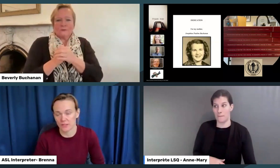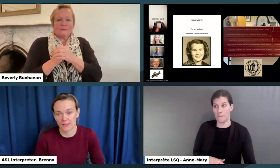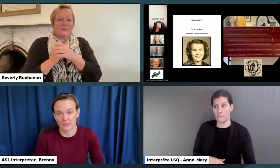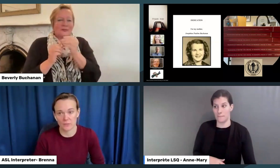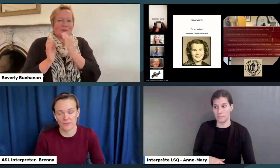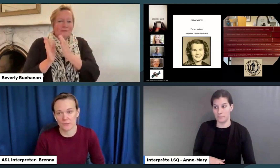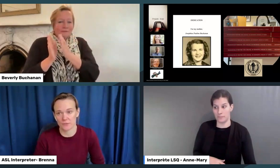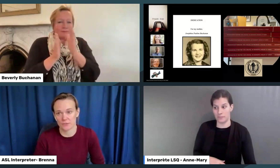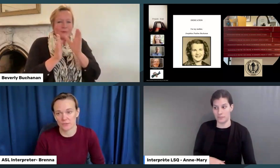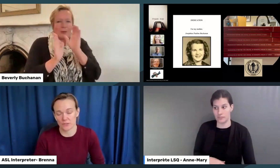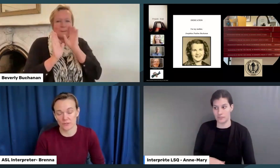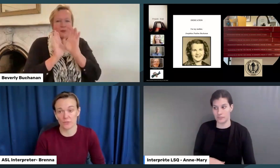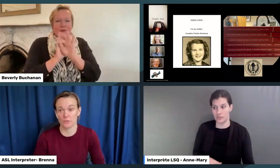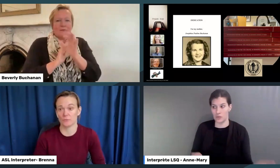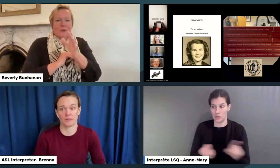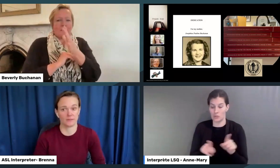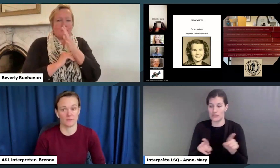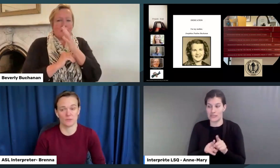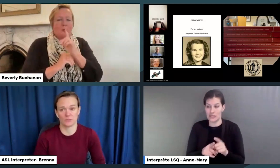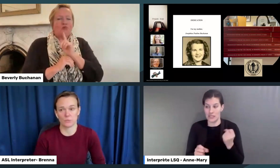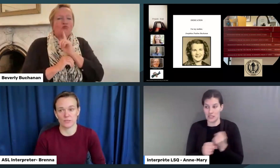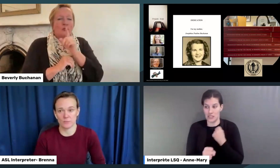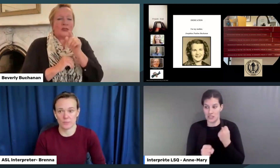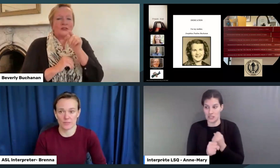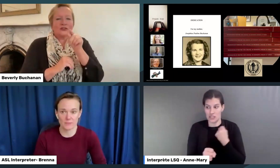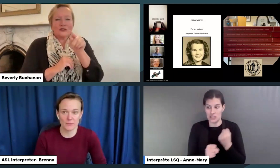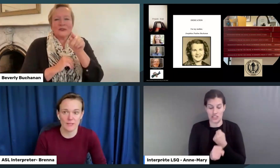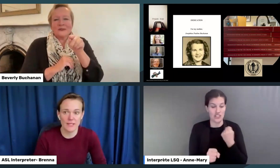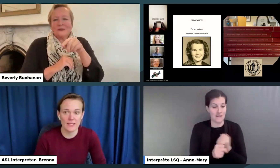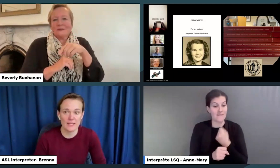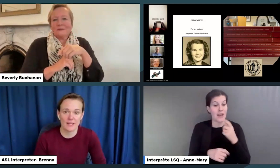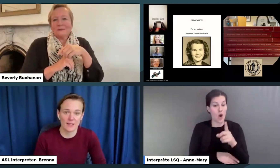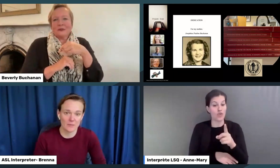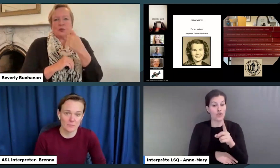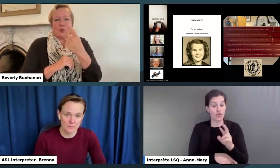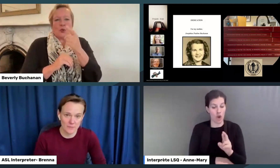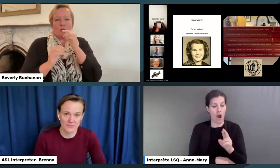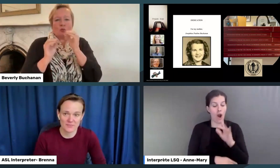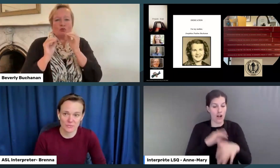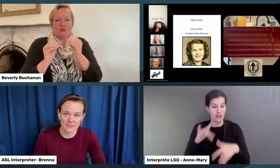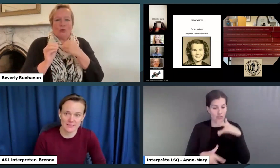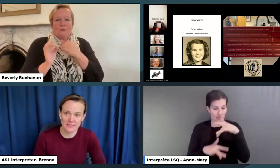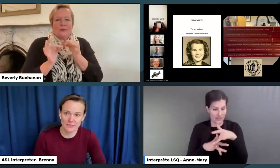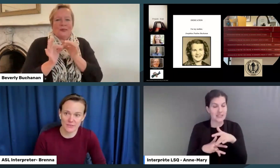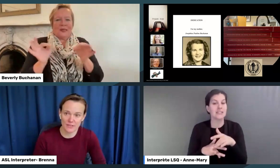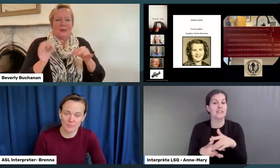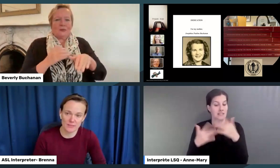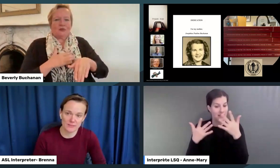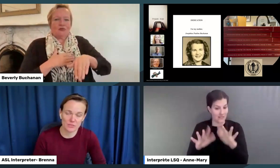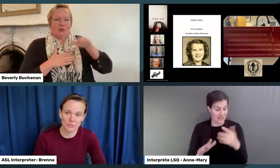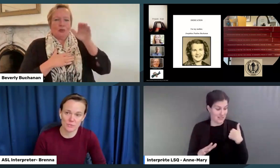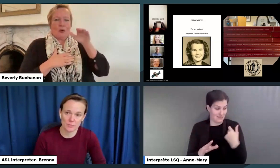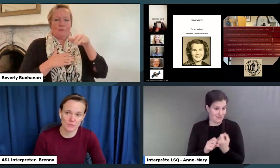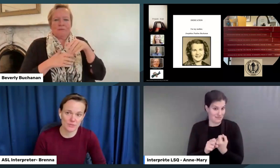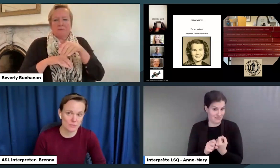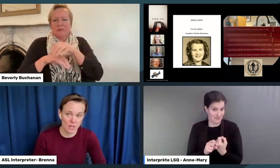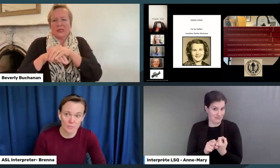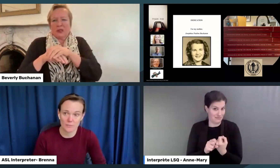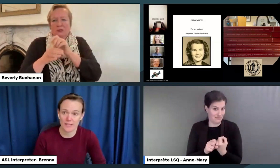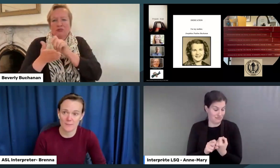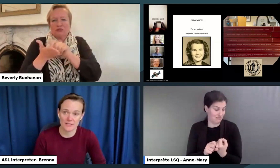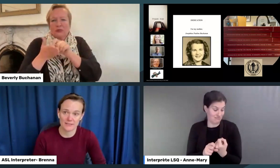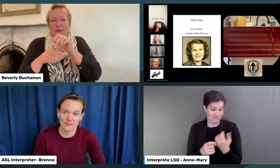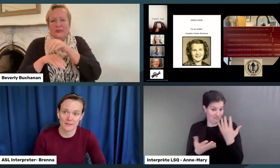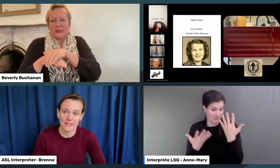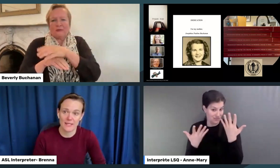là. Sans eux, ça n'aurait pas été possible. Ma mère était au milieu parce que c'est elle qui m'a enseigné la langue